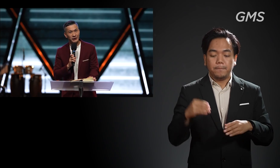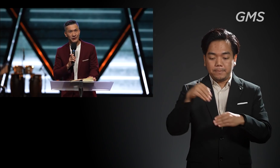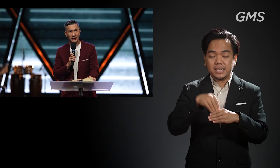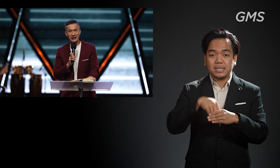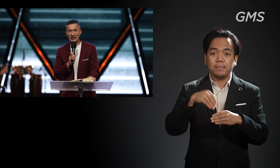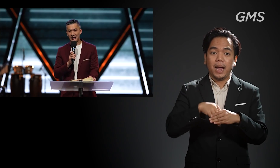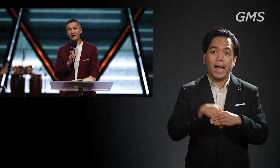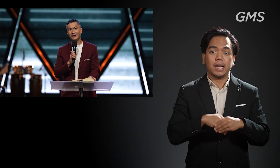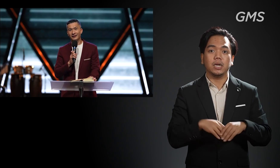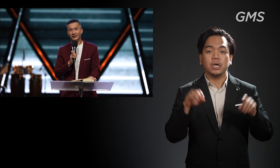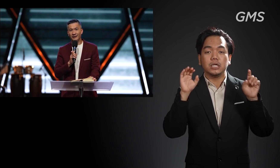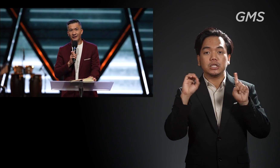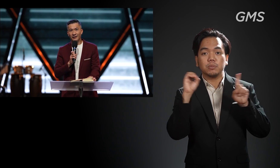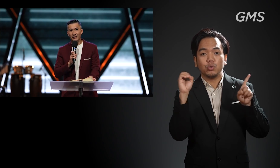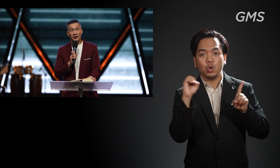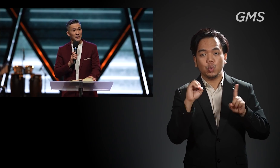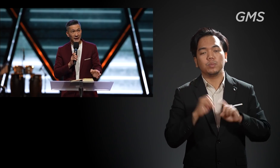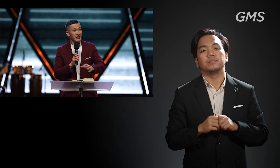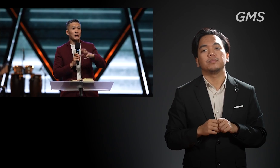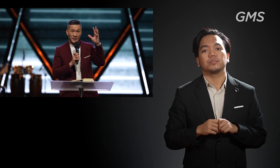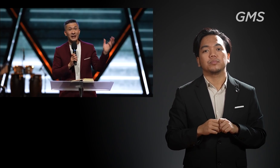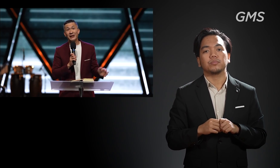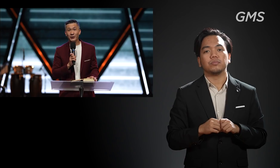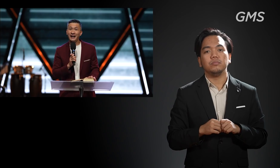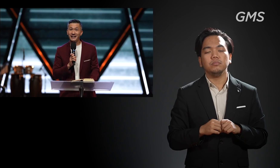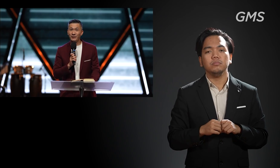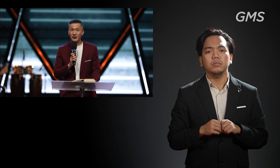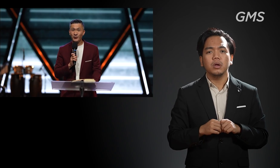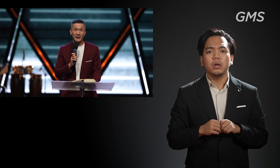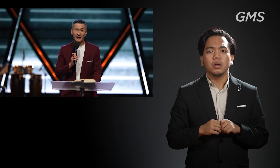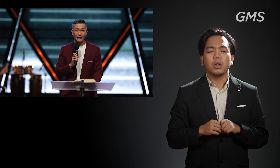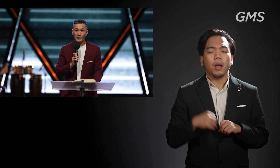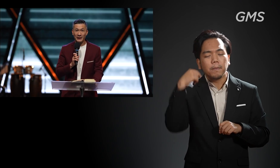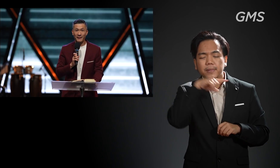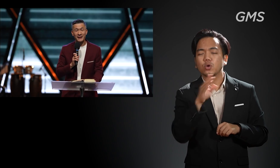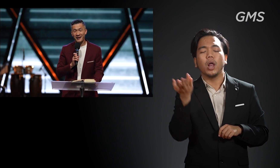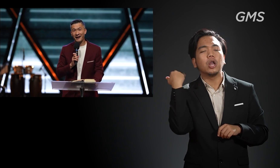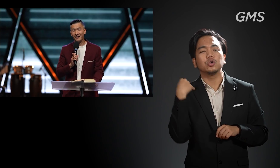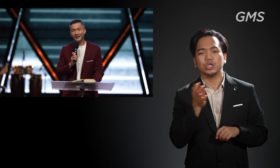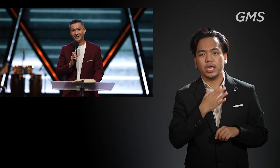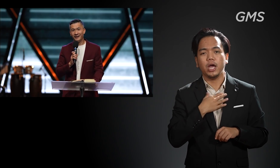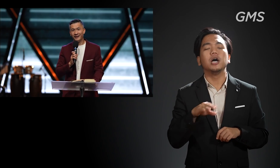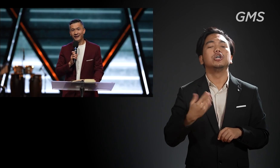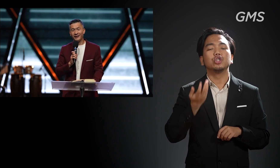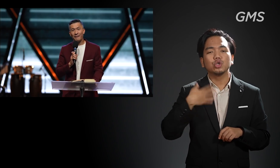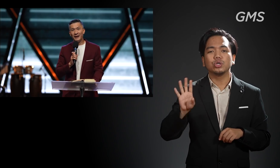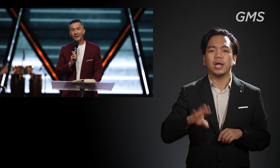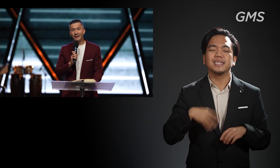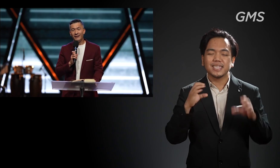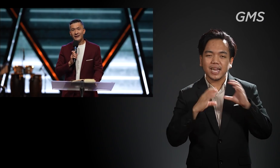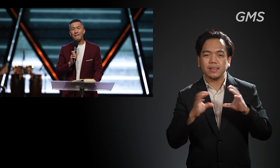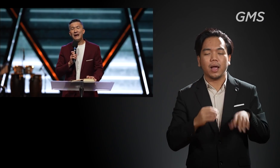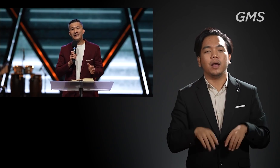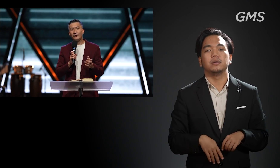minggu lalu saya sudah jelaskan. Sebenarnya 100% milik Tuhan sih, bukan 10% itu seperti perpajakan.